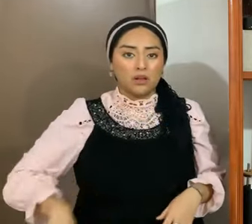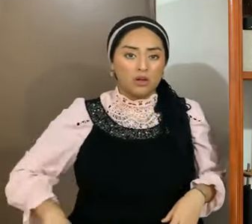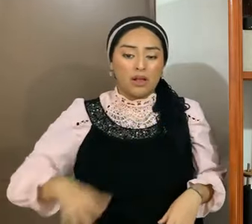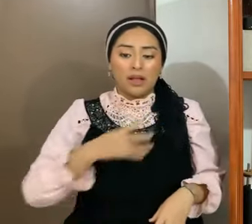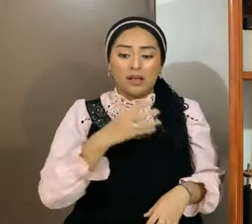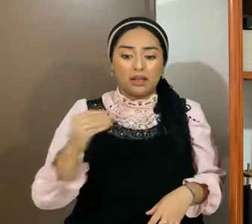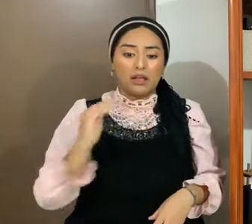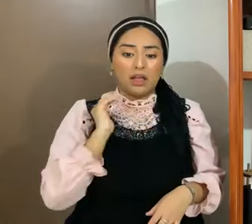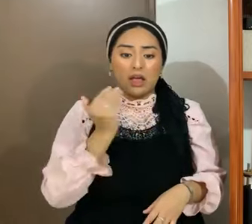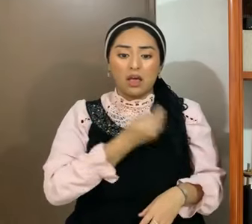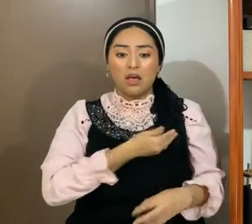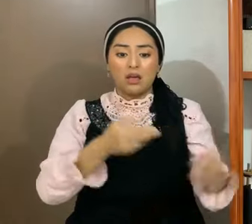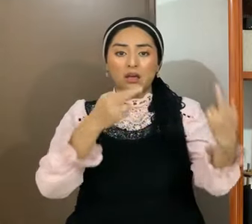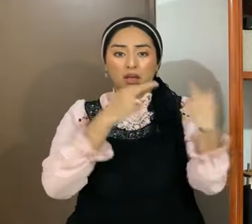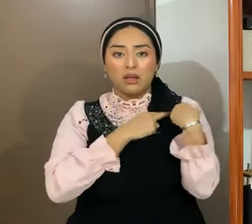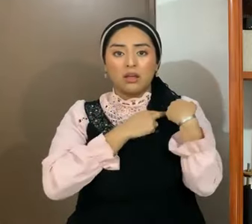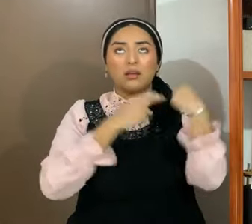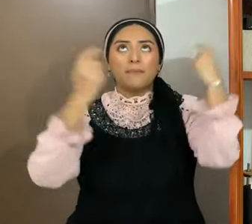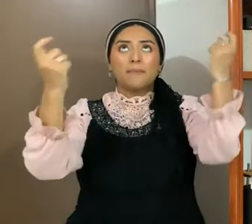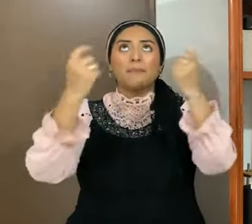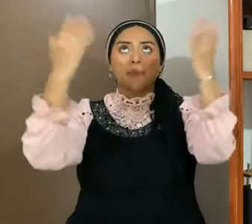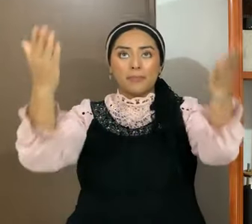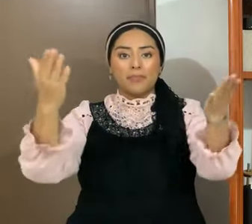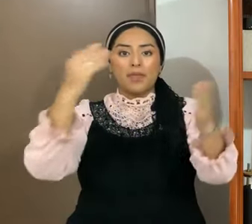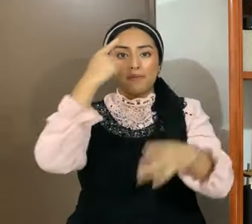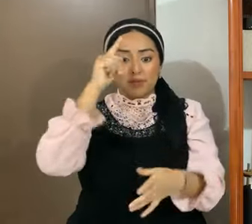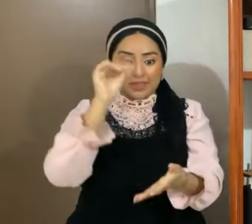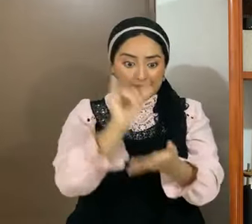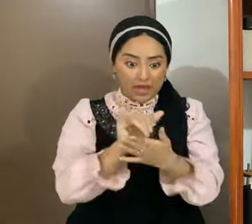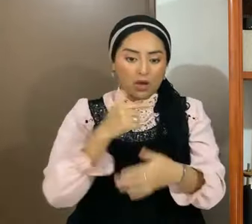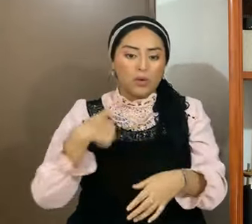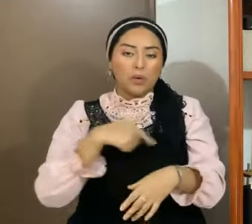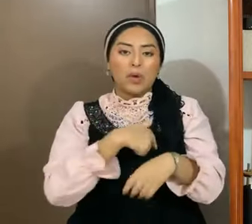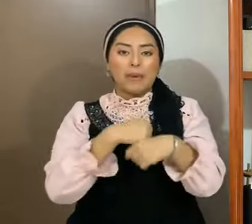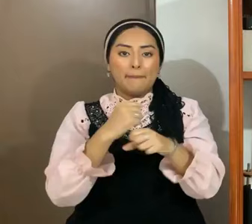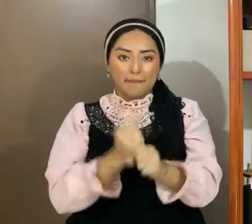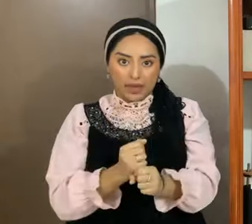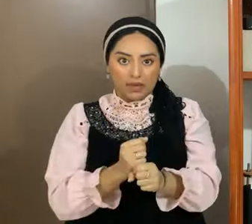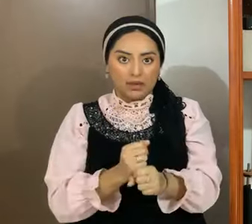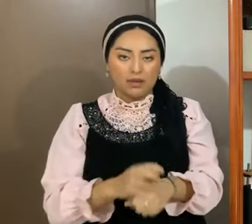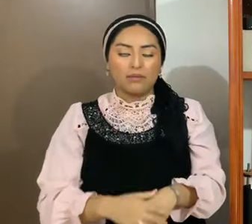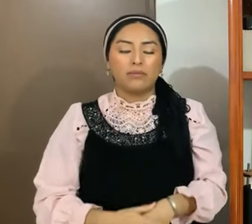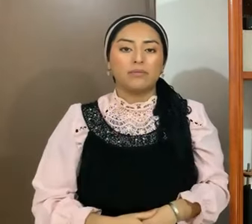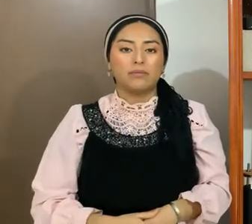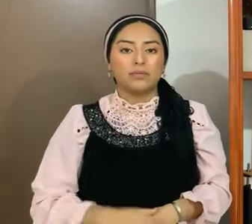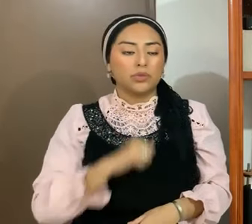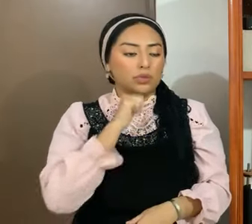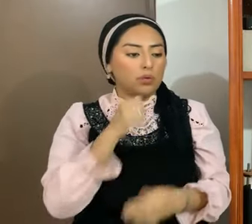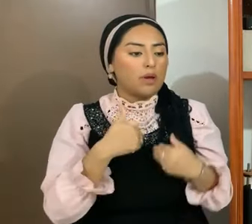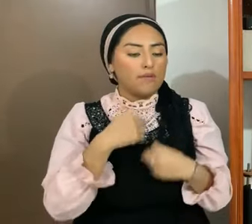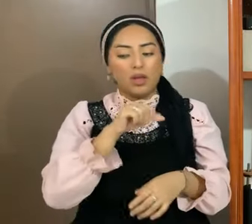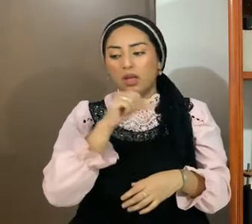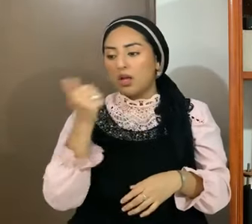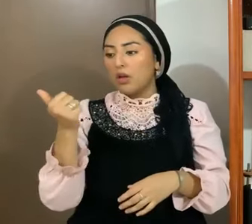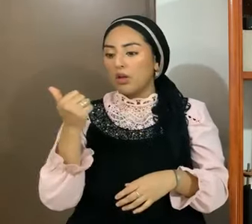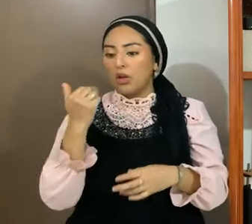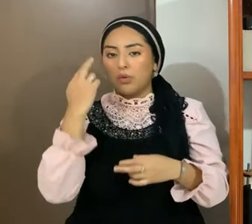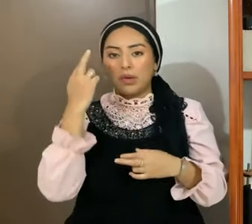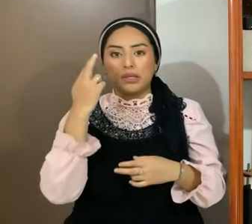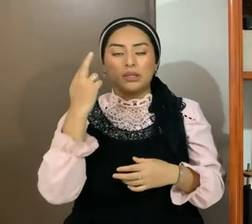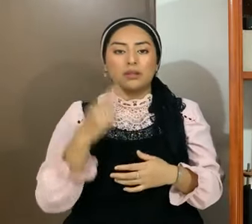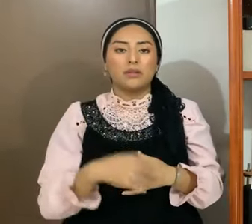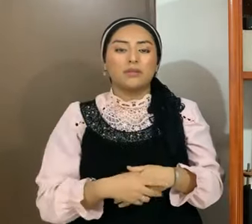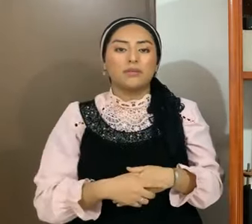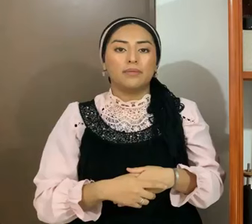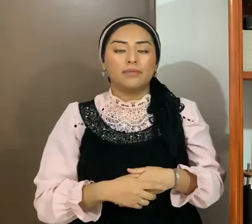nuestra obligación de adorarle. Para eso hemos sido creados. No tenemos otra razón de vivir ni de